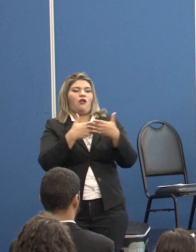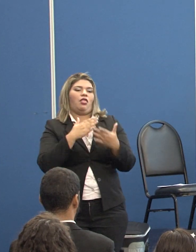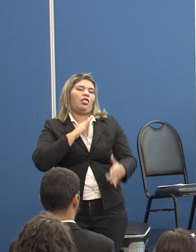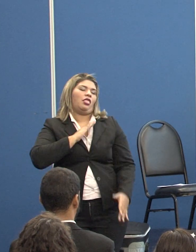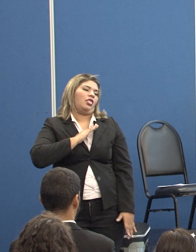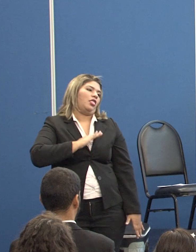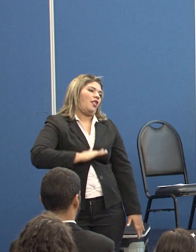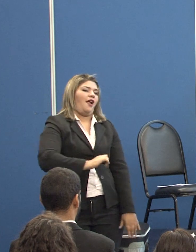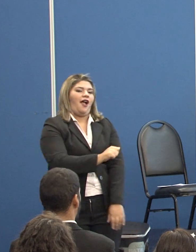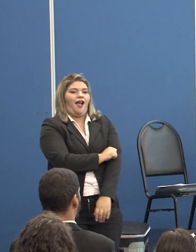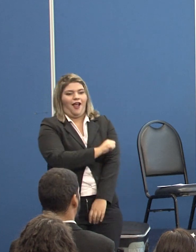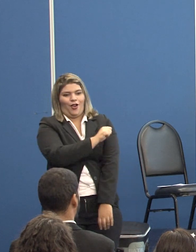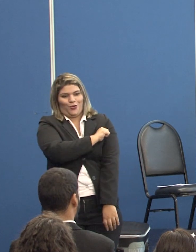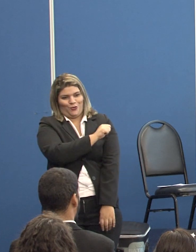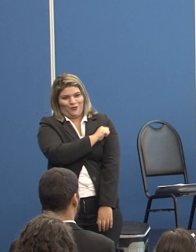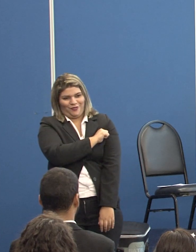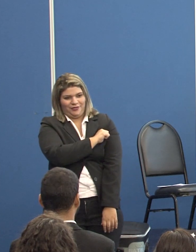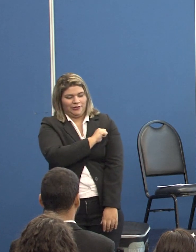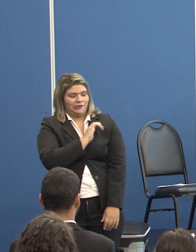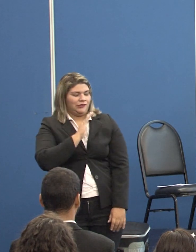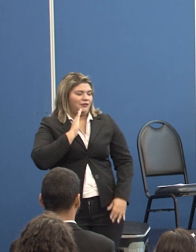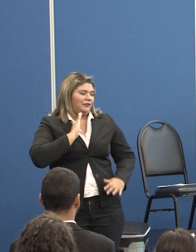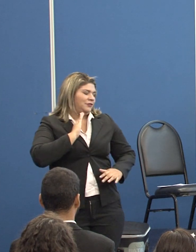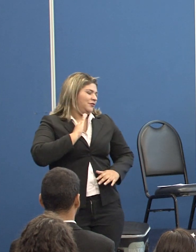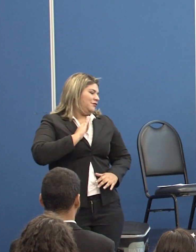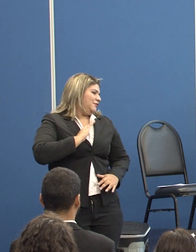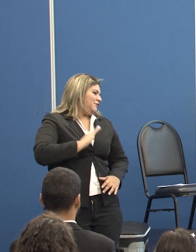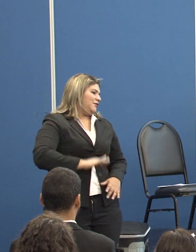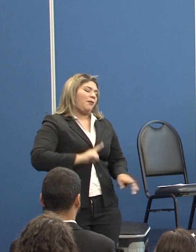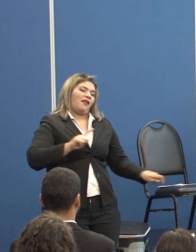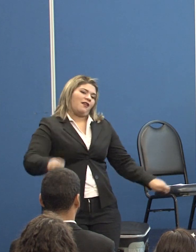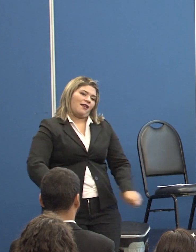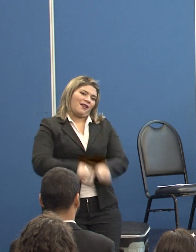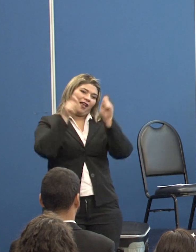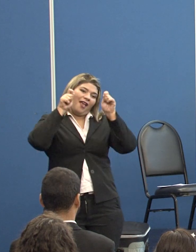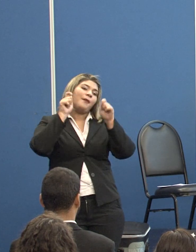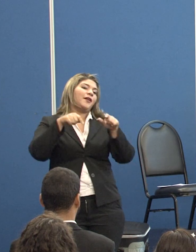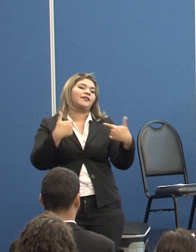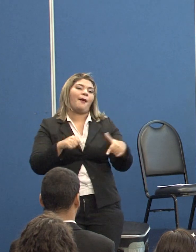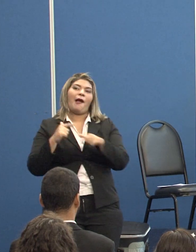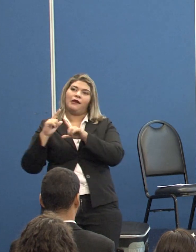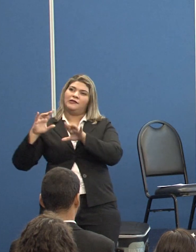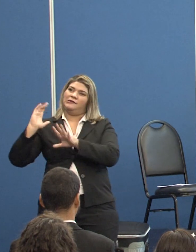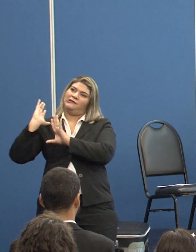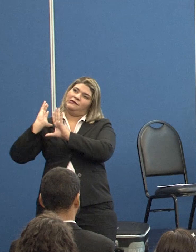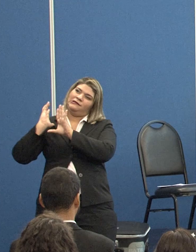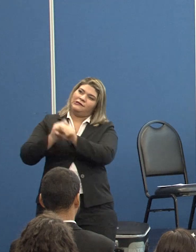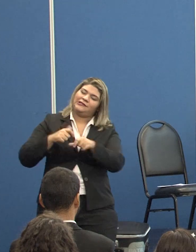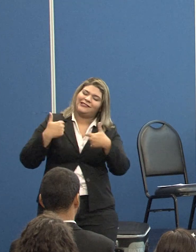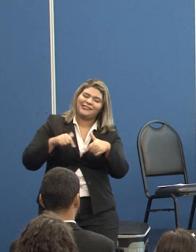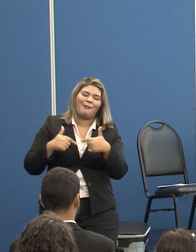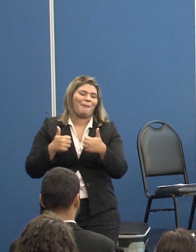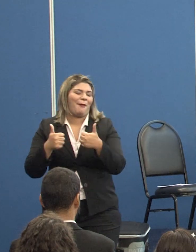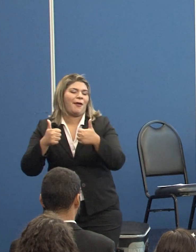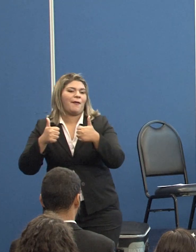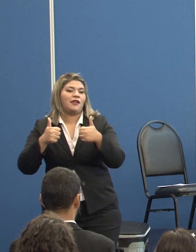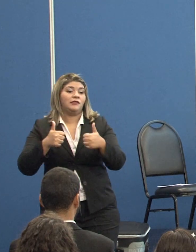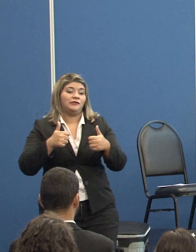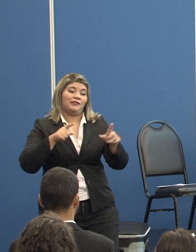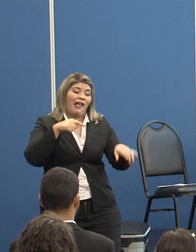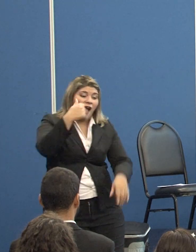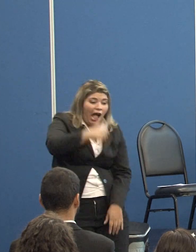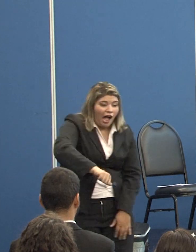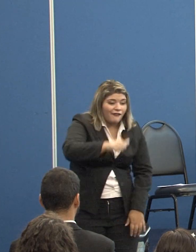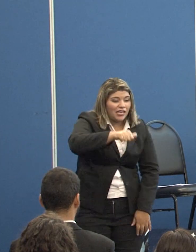os nossos educandos. Acaba com a construção de todo um trabalho. Mesmo sabendo que determinado aluno teve